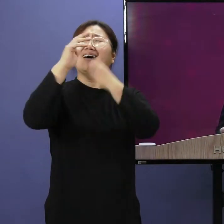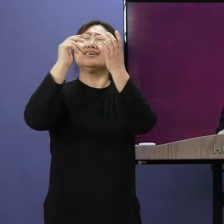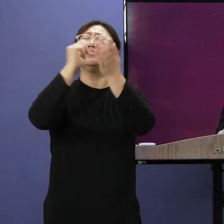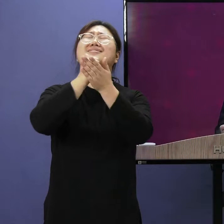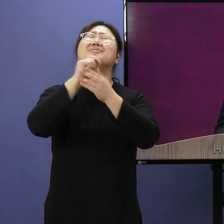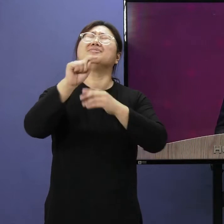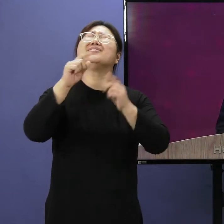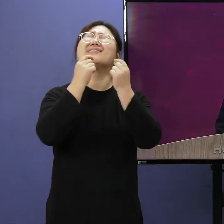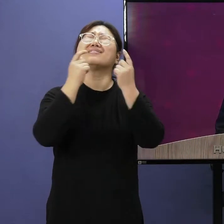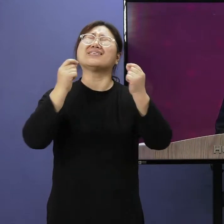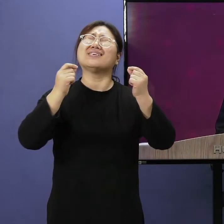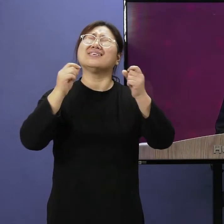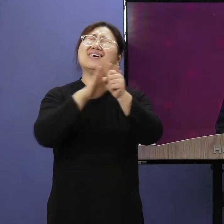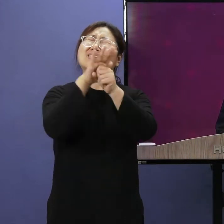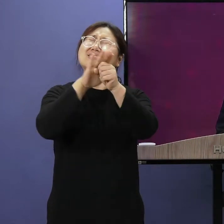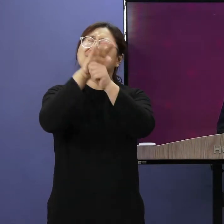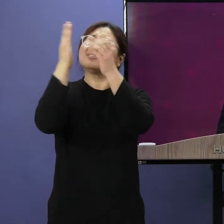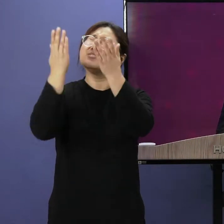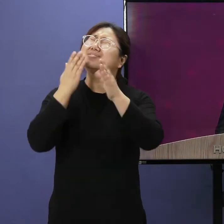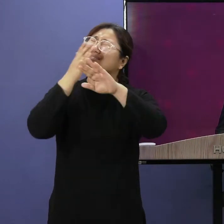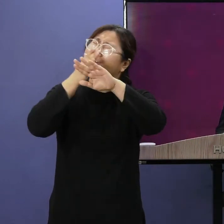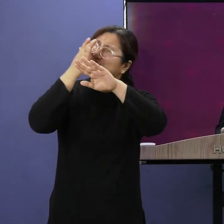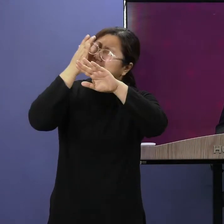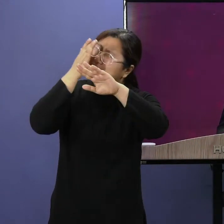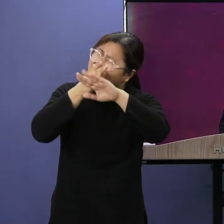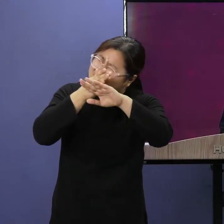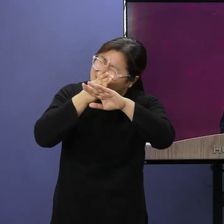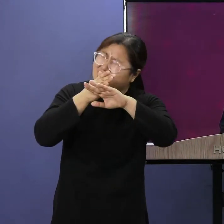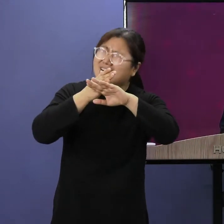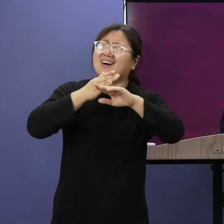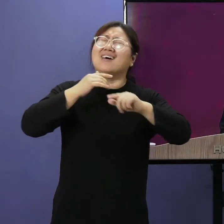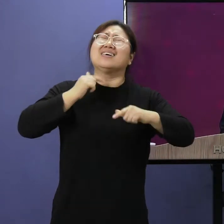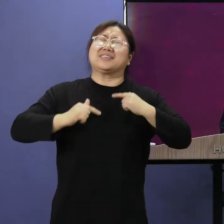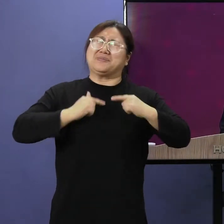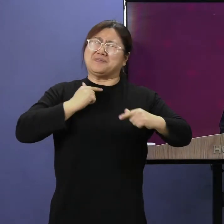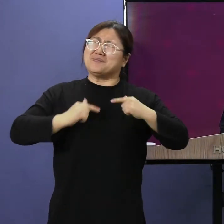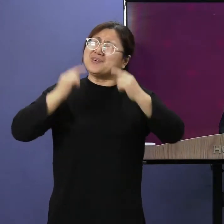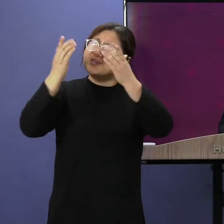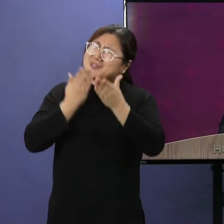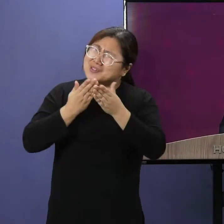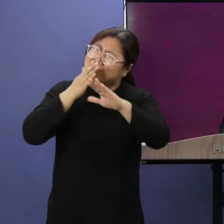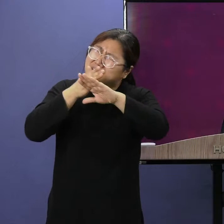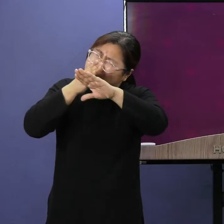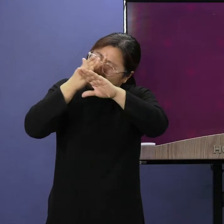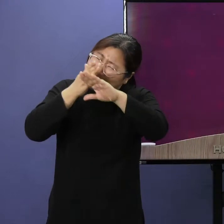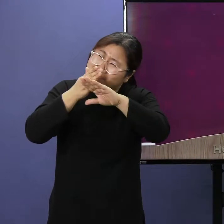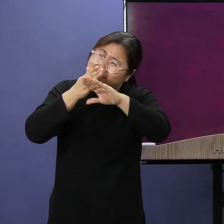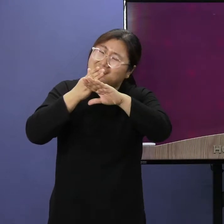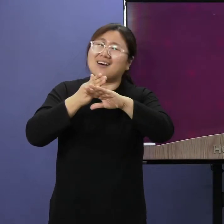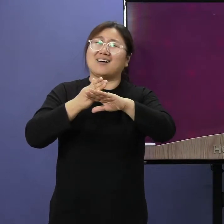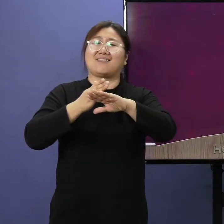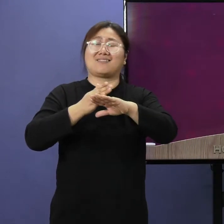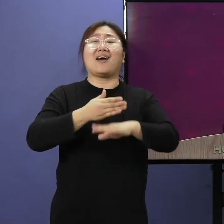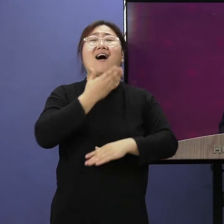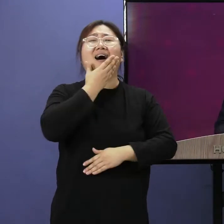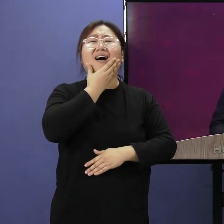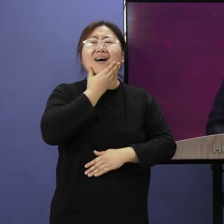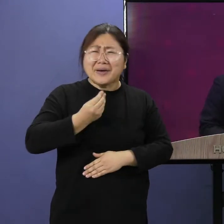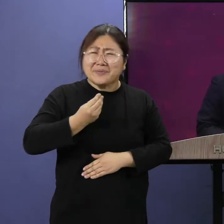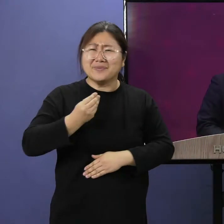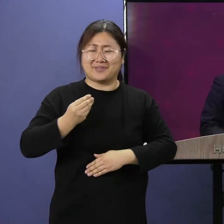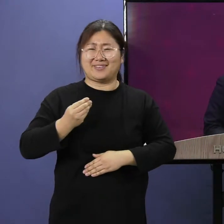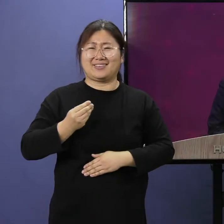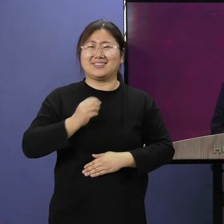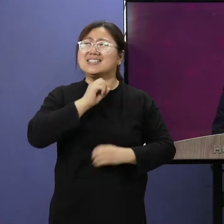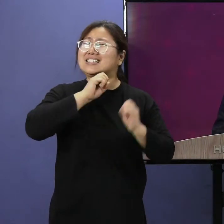이렇게 기뻐하십니까? 너무나게 행복했습니다. 그리고 나서 하나님께서